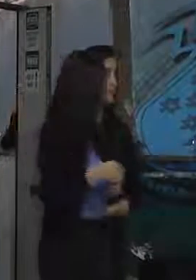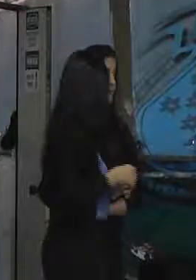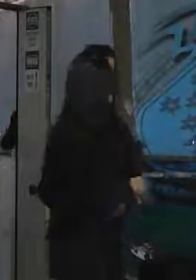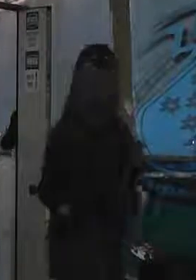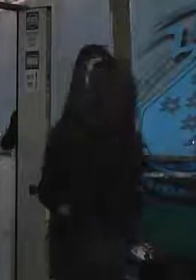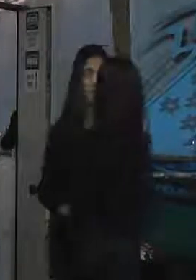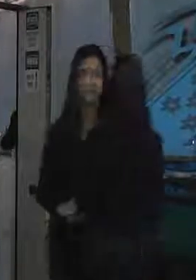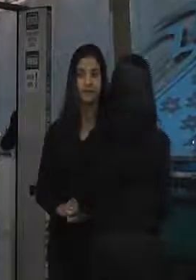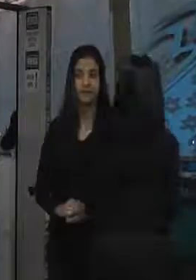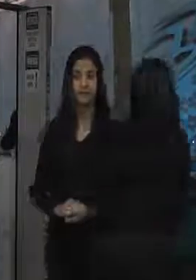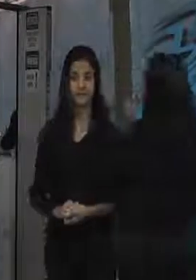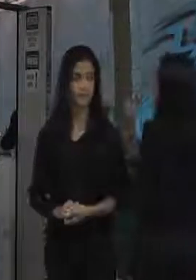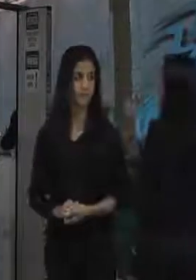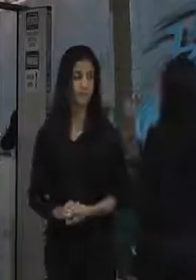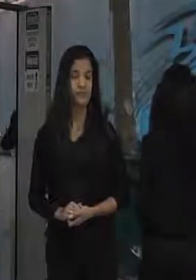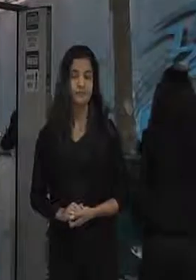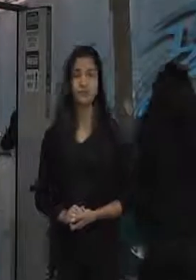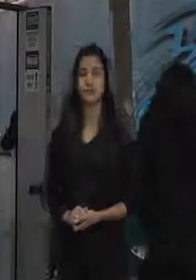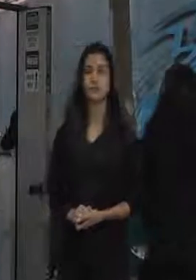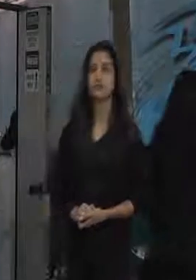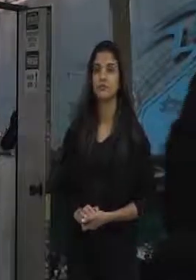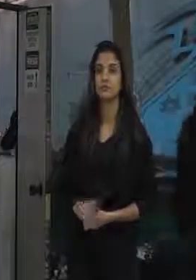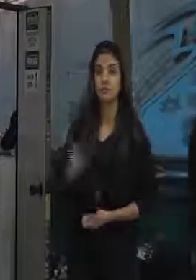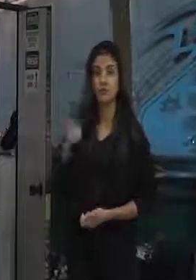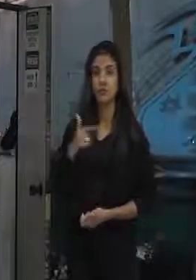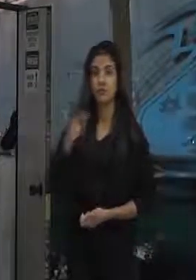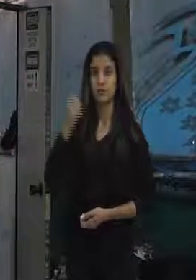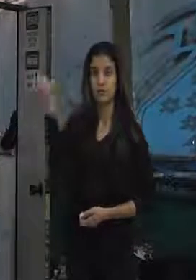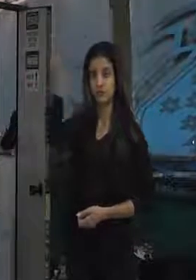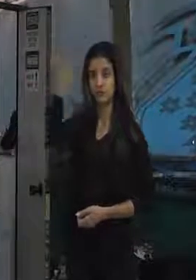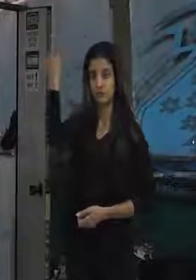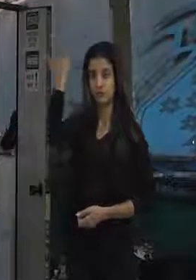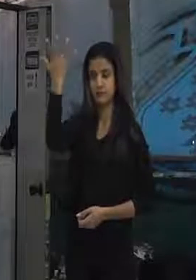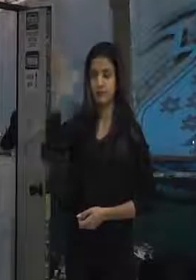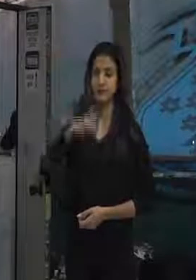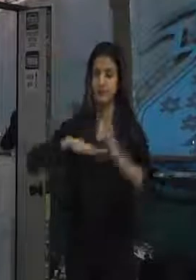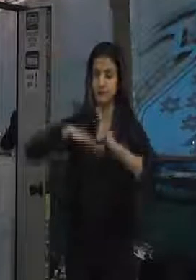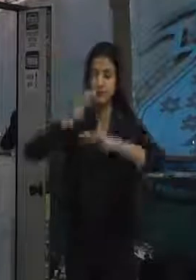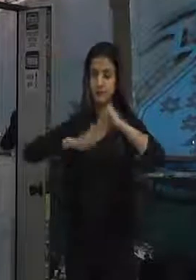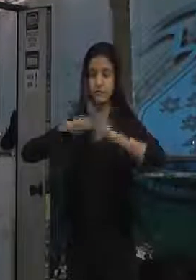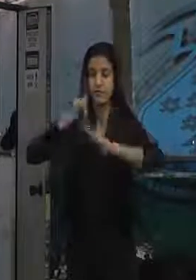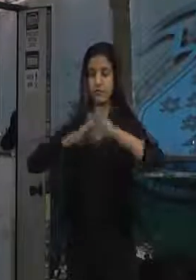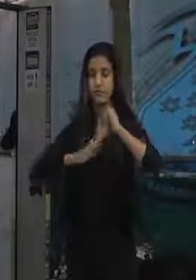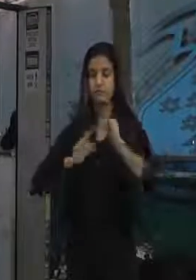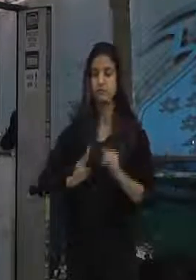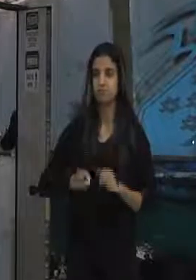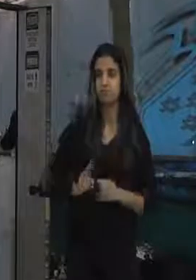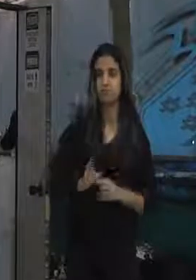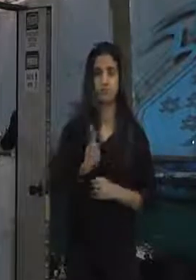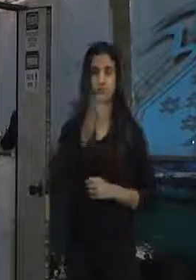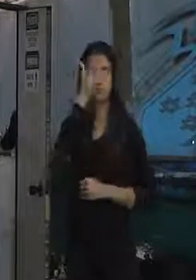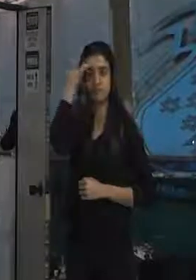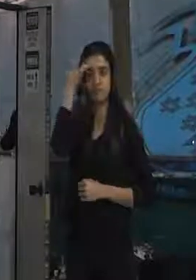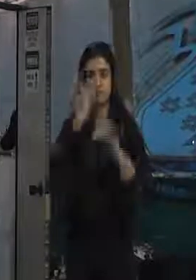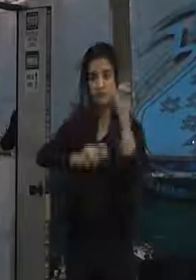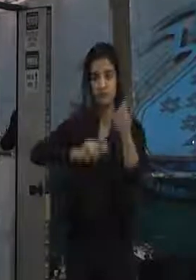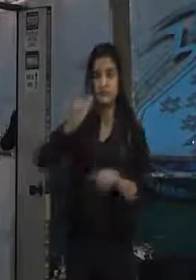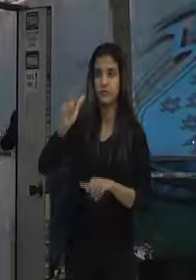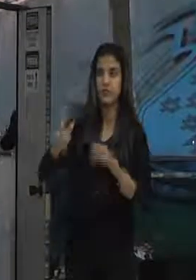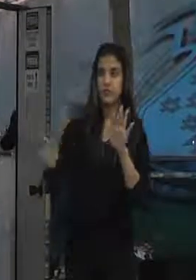regional Ilhéus Valência do SAMU, que qualifica cada vez mais os profissionais